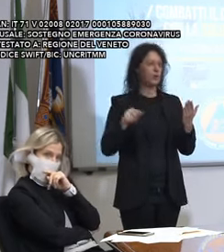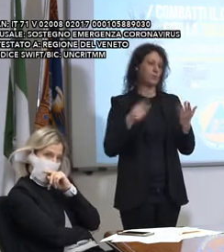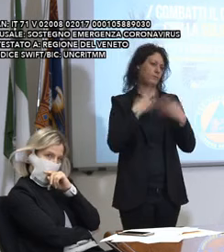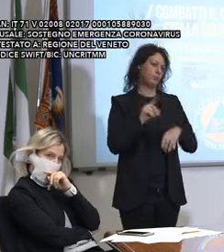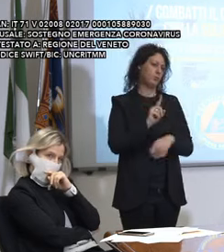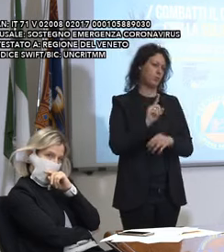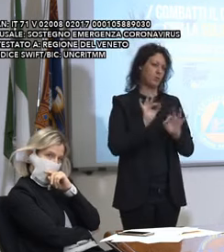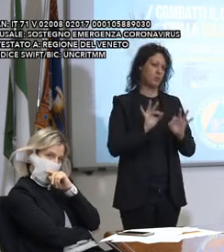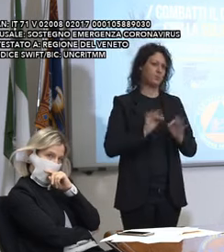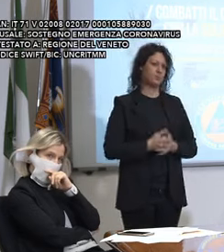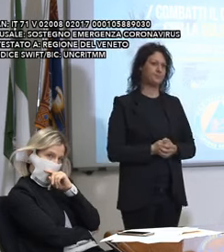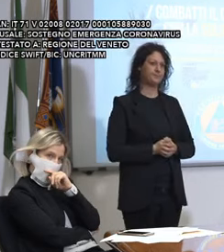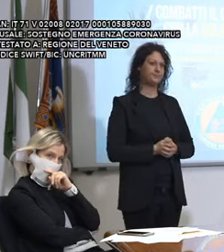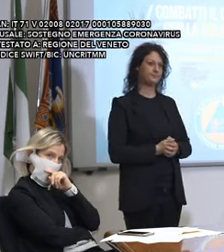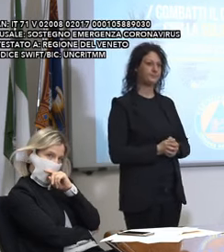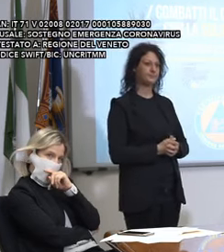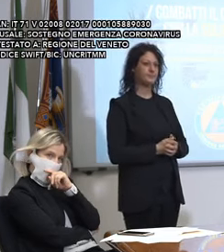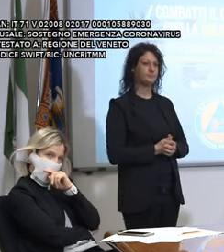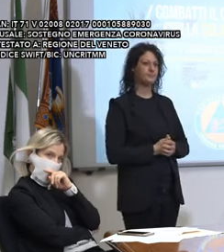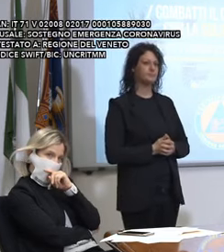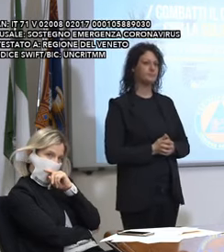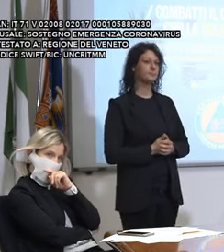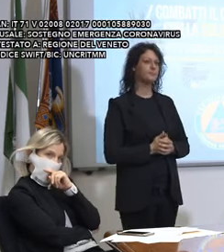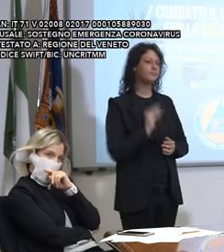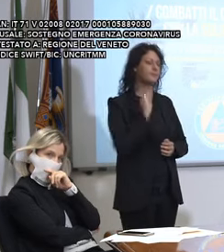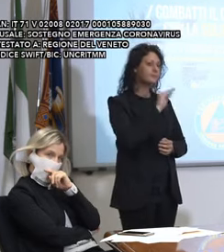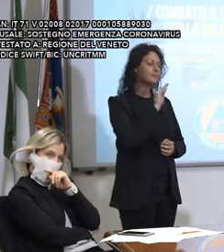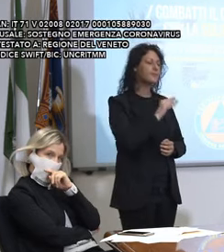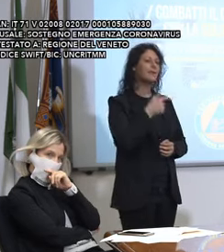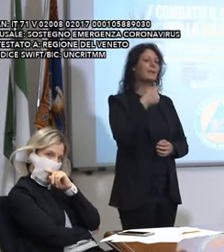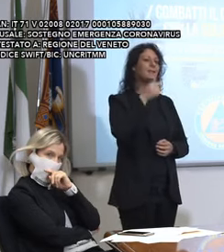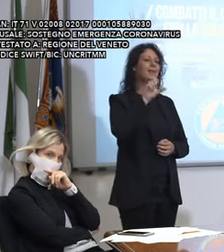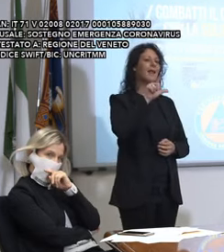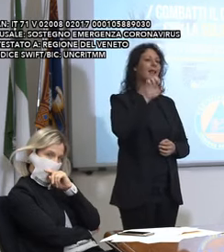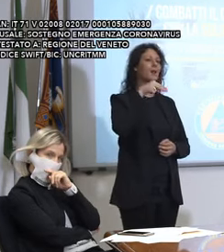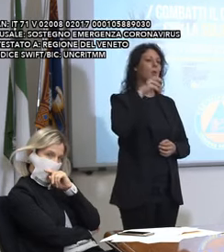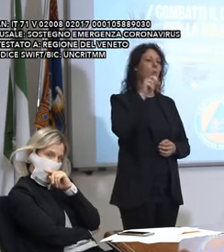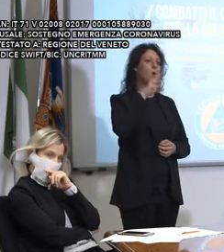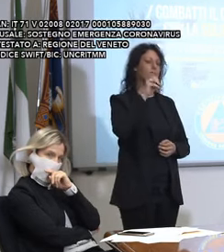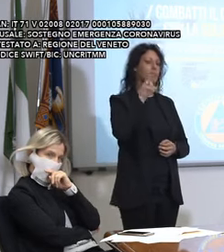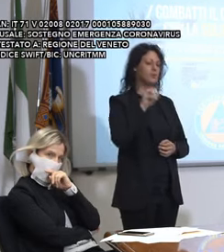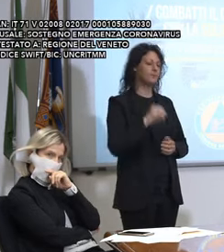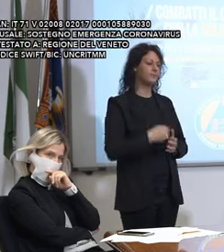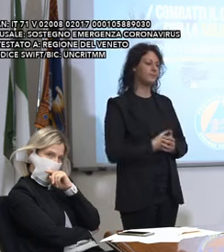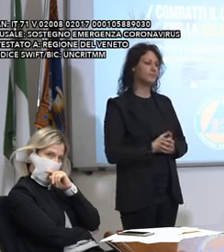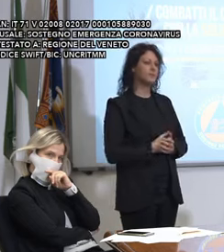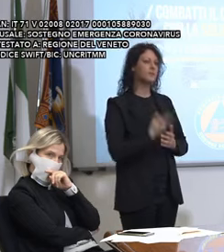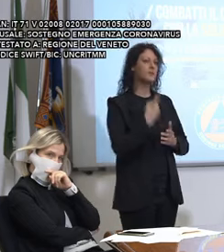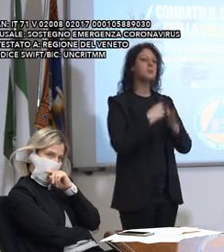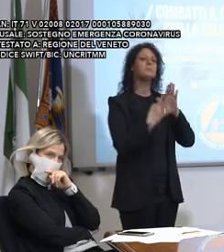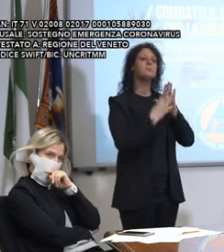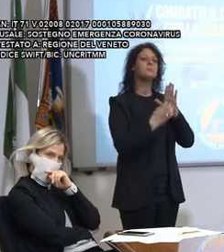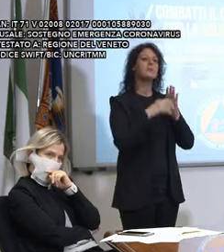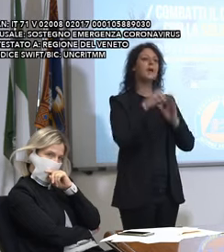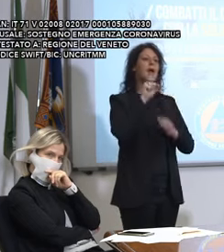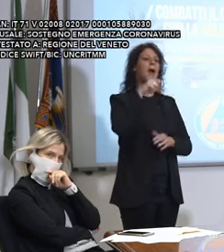Sempre a questo proposito, Lorena Trolese, Italia Nuovo, questa potrebbe funzionare anche per